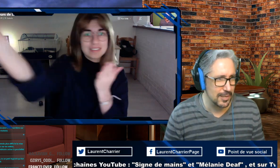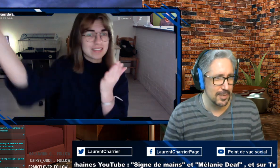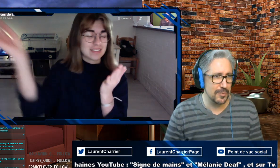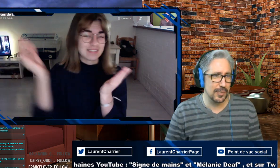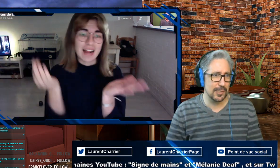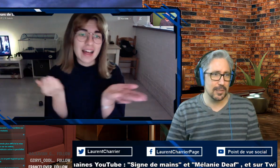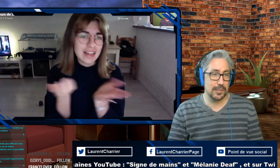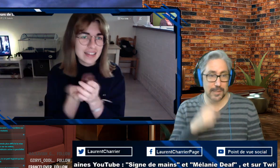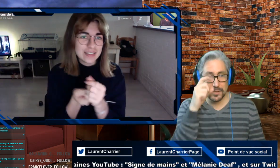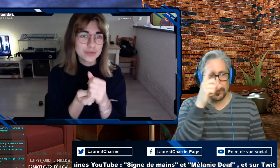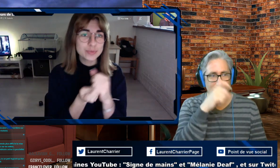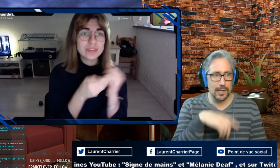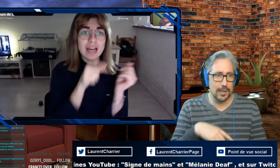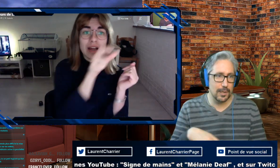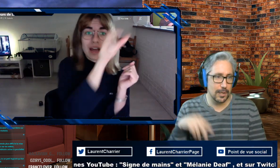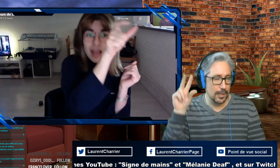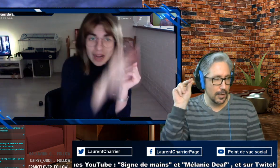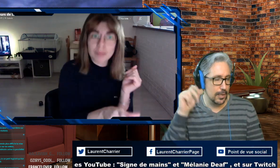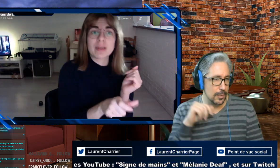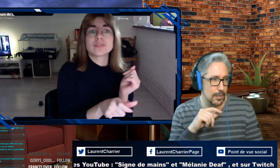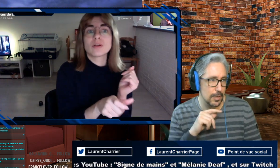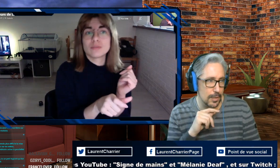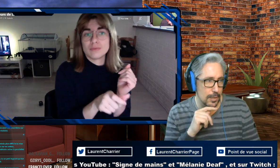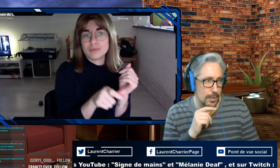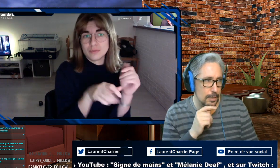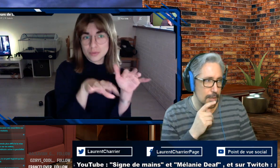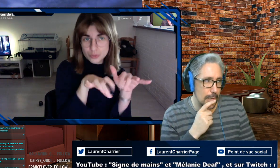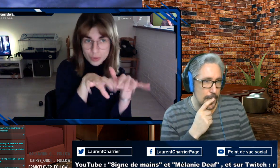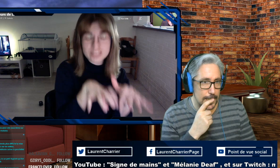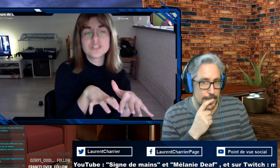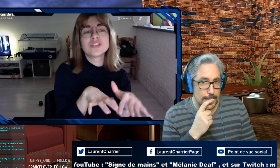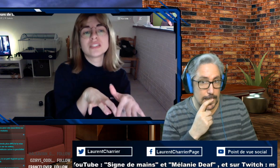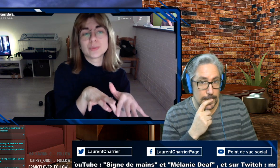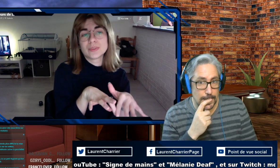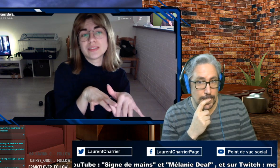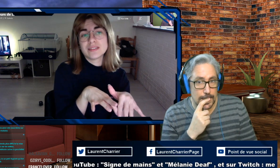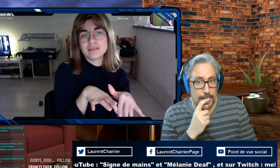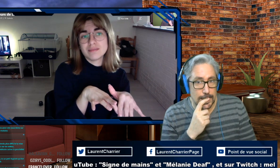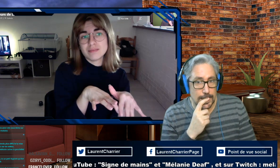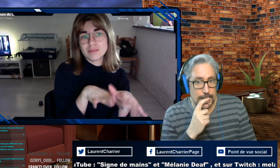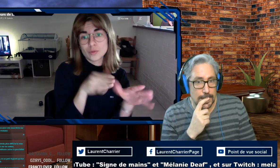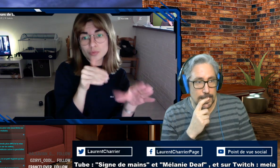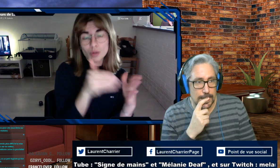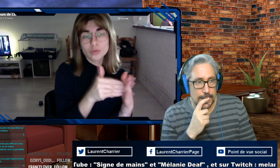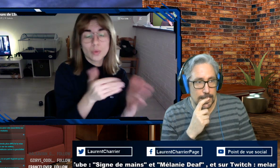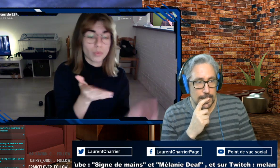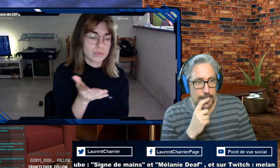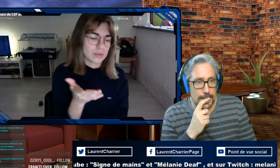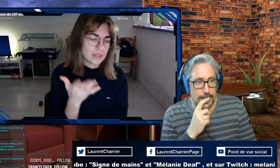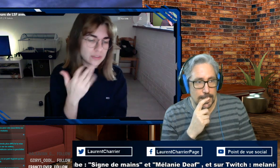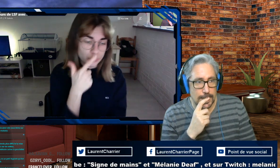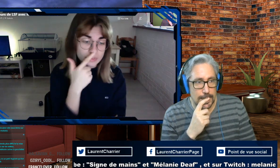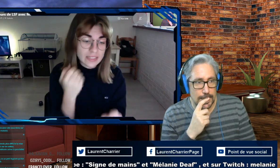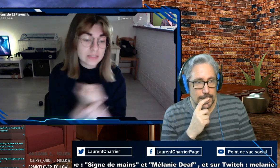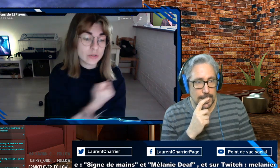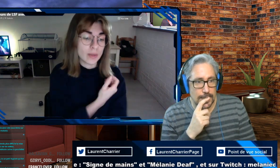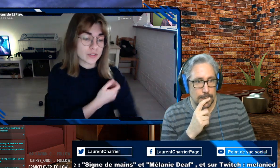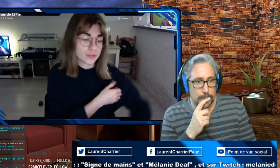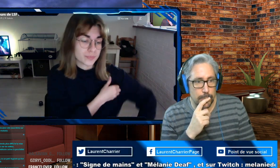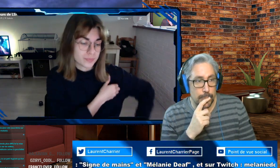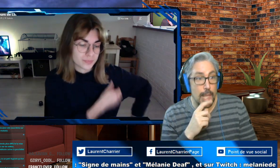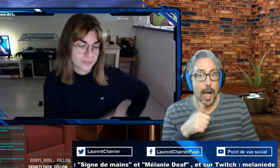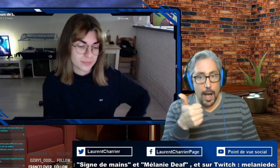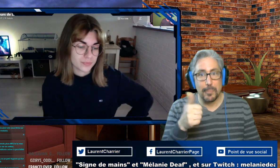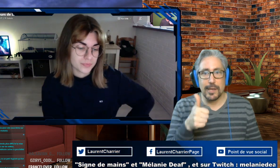voilà, c'est à la personne de rédiger le sous-titre dans ton compte. Excuse-moi, ça, t'es